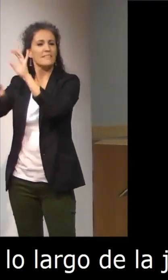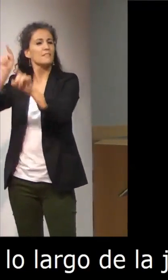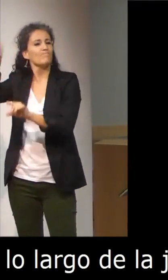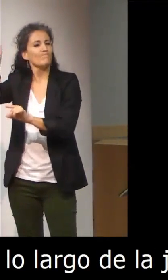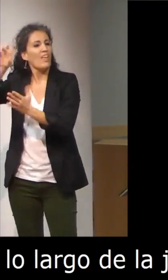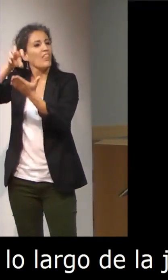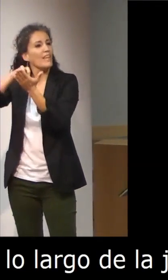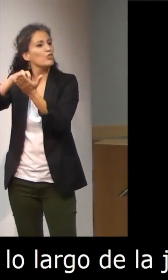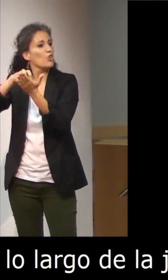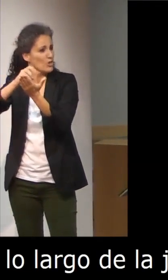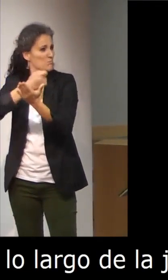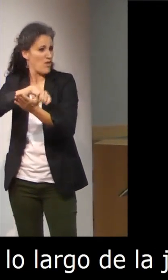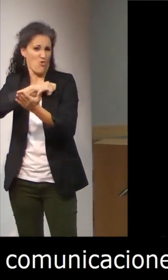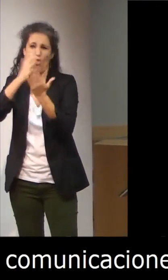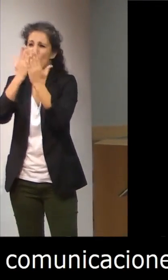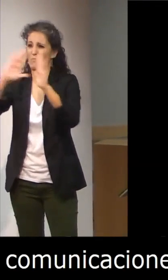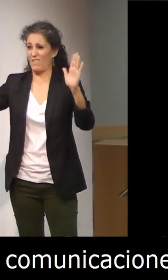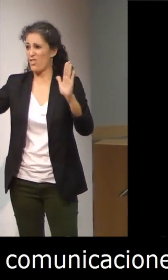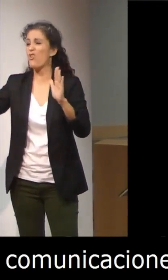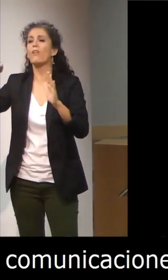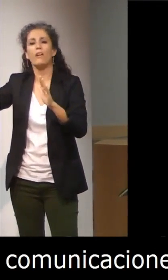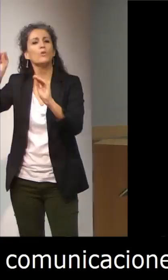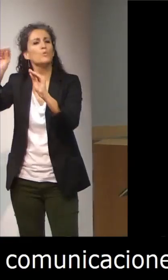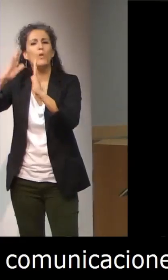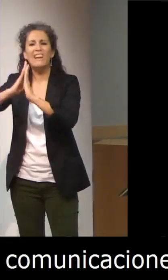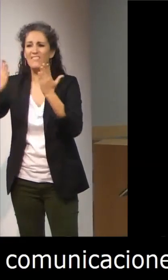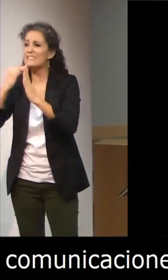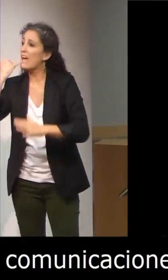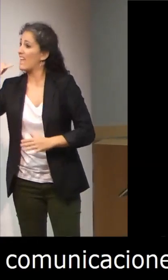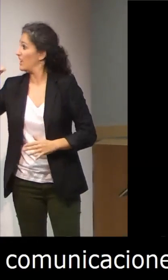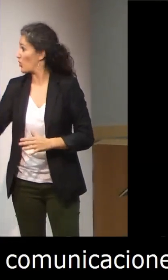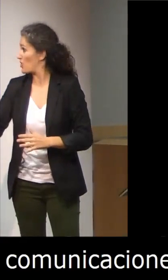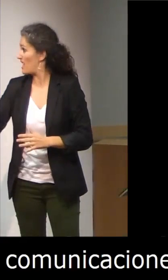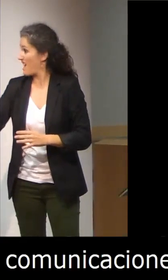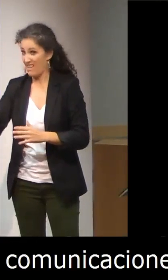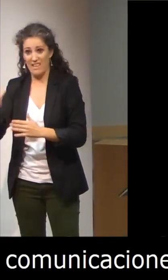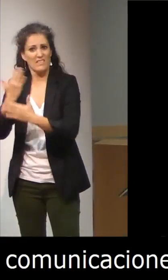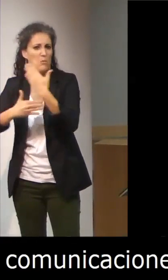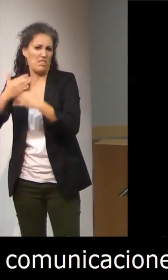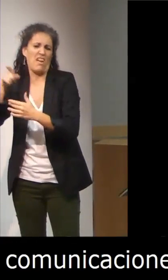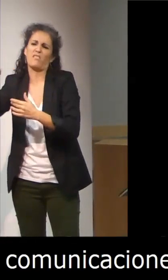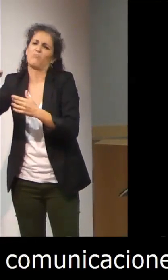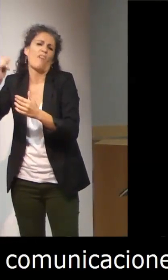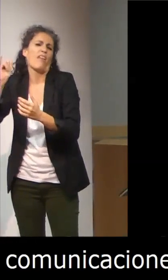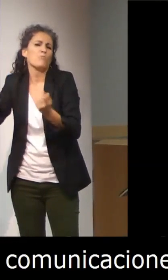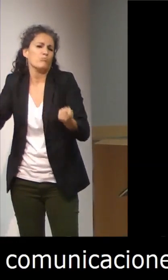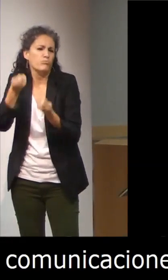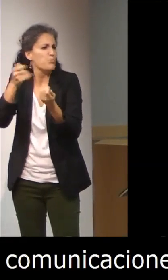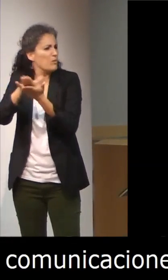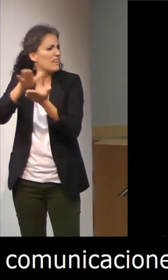que todos vuestros trabajos propuestas investigaciones las hagáis llegáis al centro de documentación del